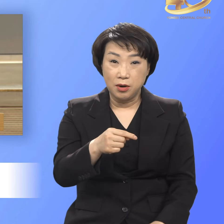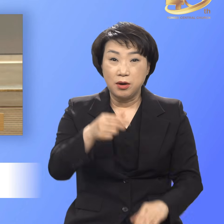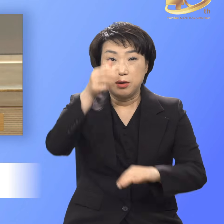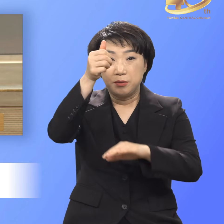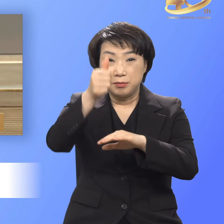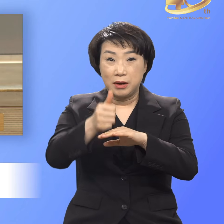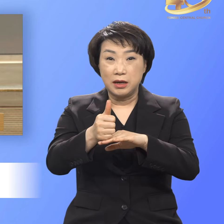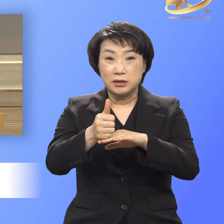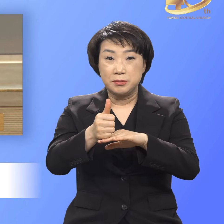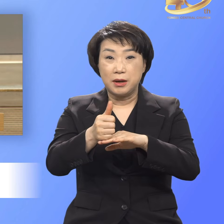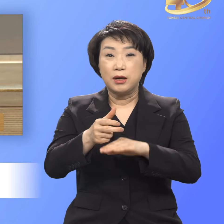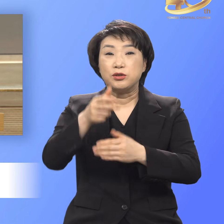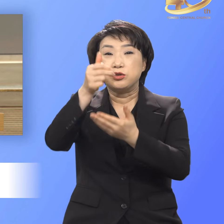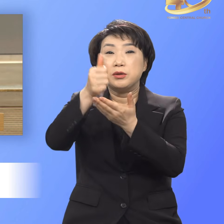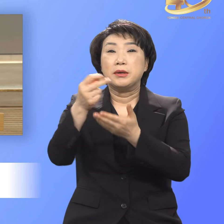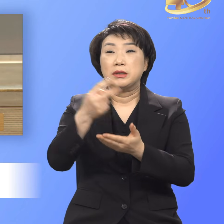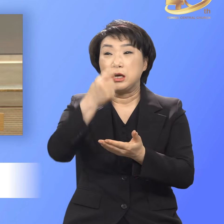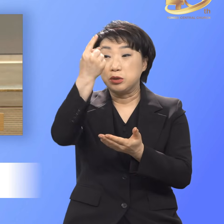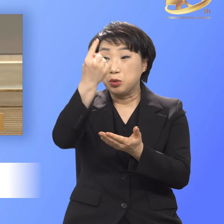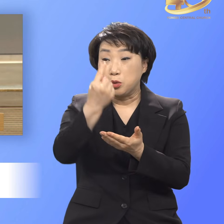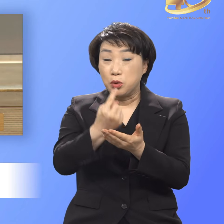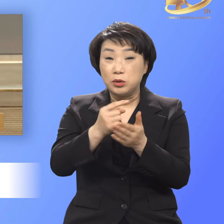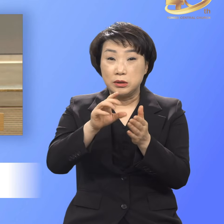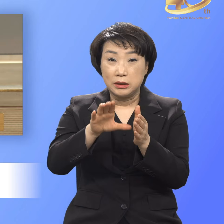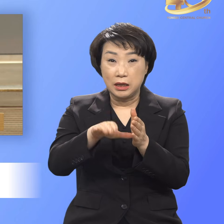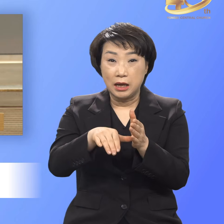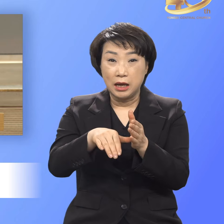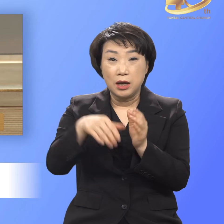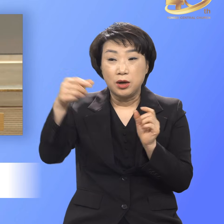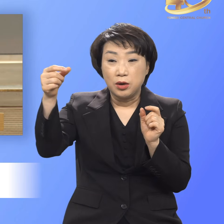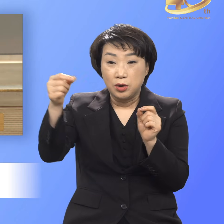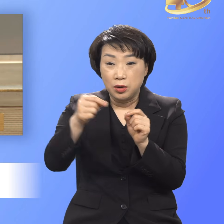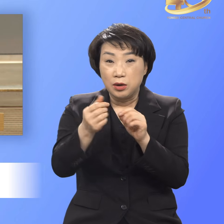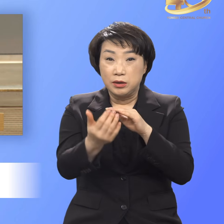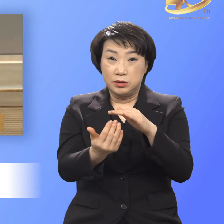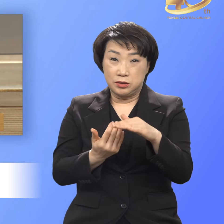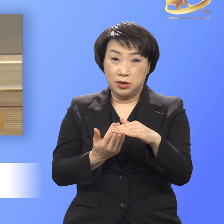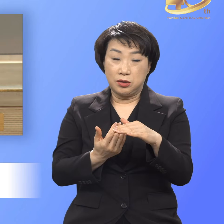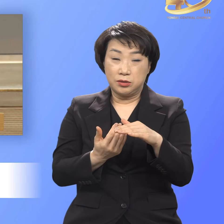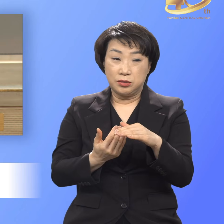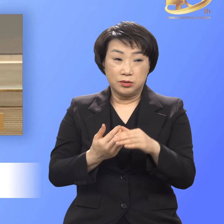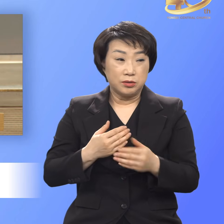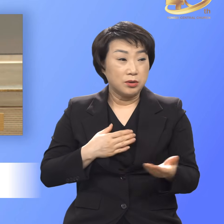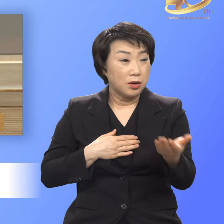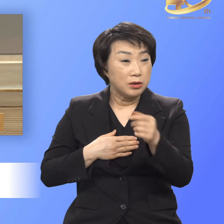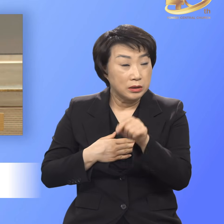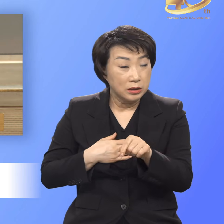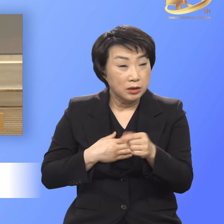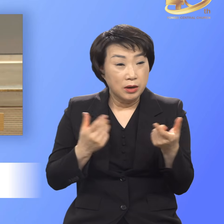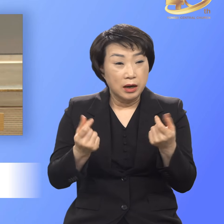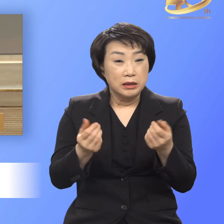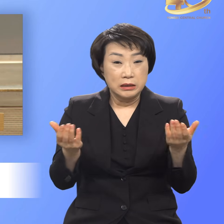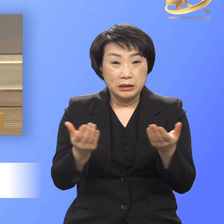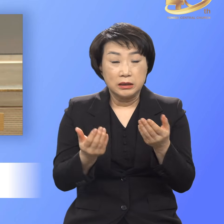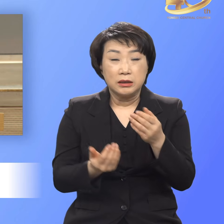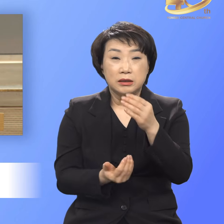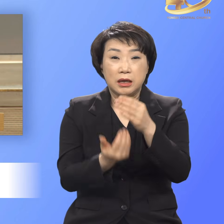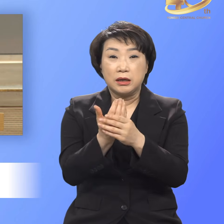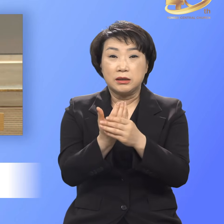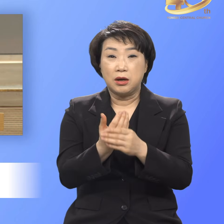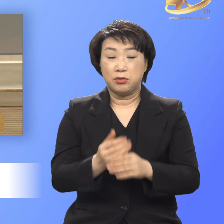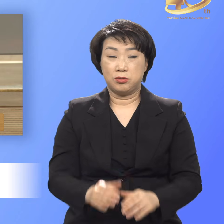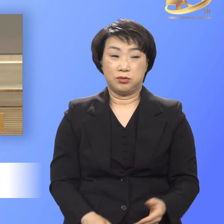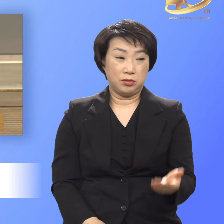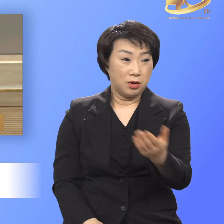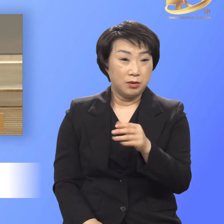마지막 주님의 재림의 때가 다가오기 전에 이루어지는 사건이요.